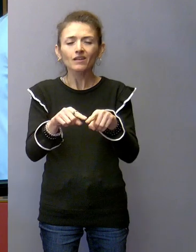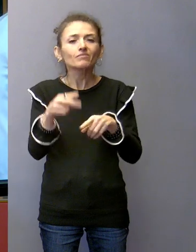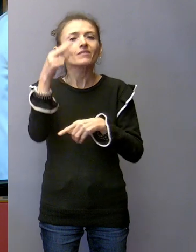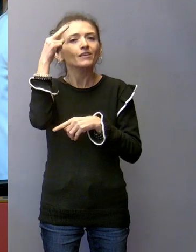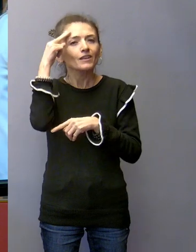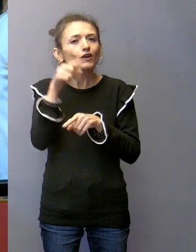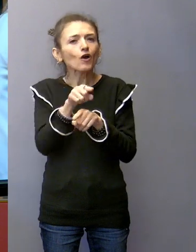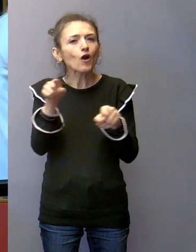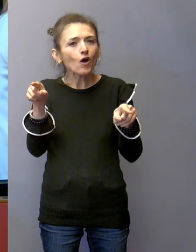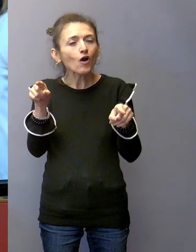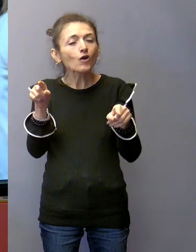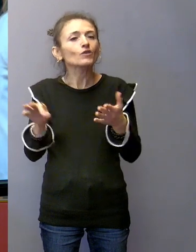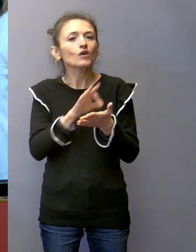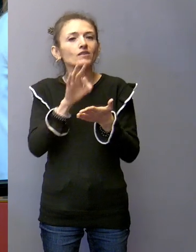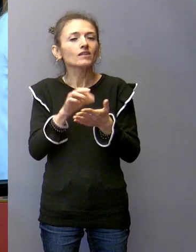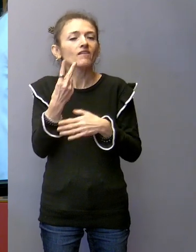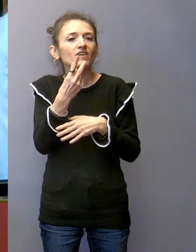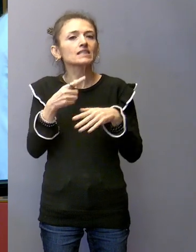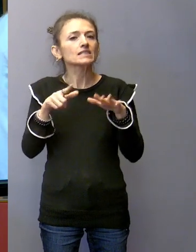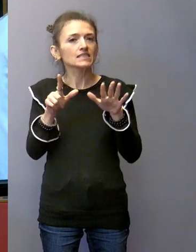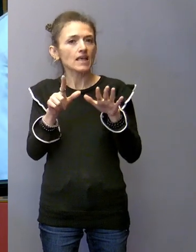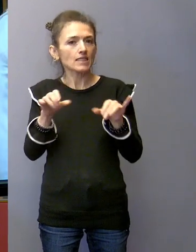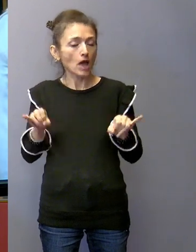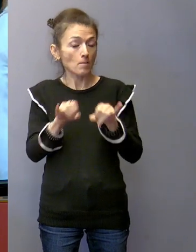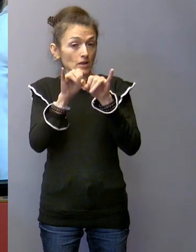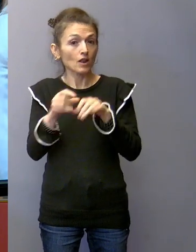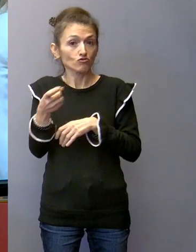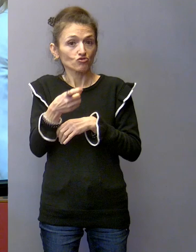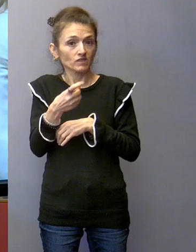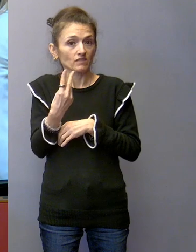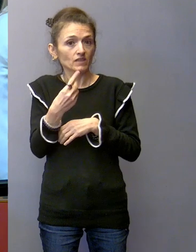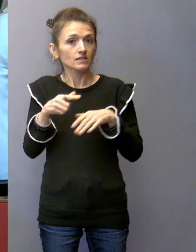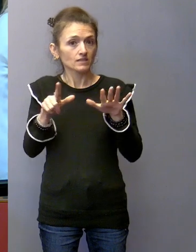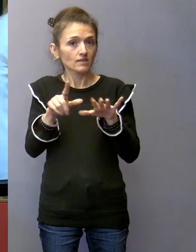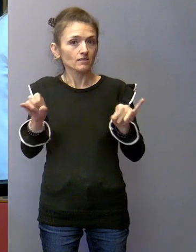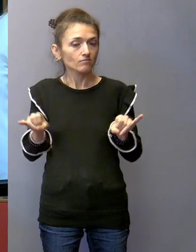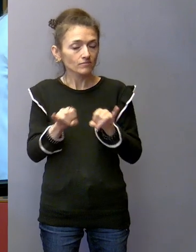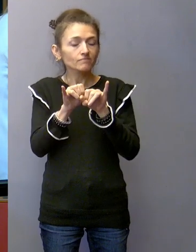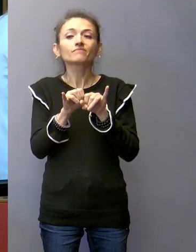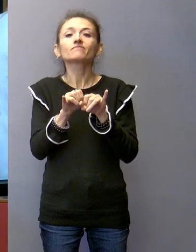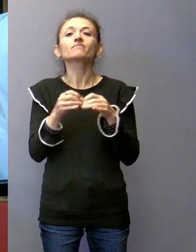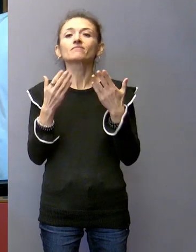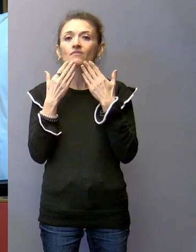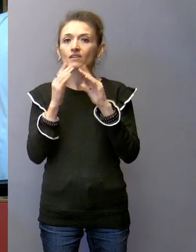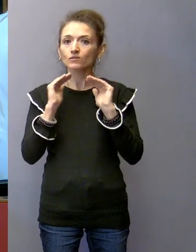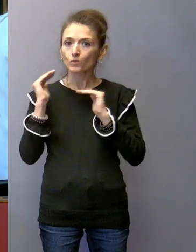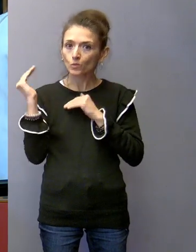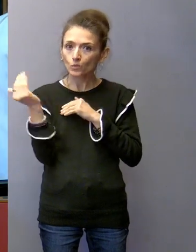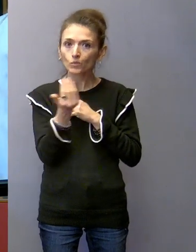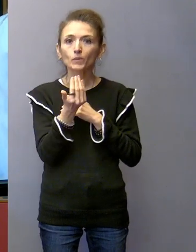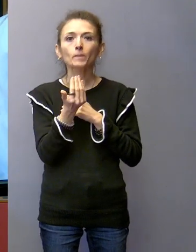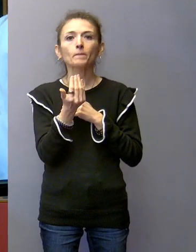del 27 aprile giovedì 27 aprile Con questo Ringrazio tutti e